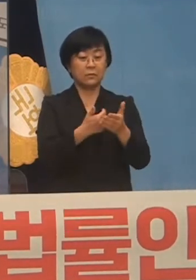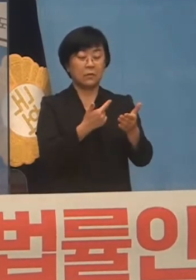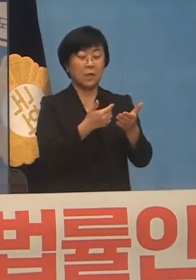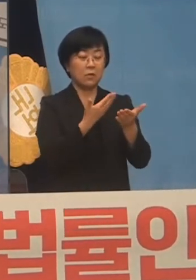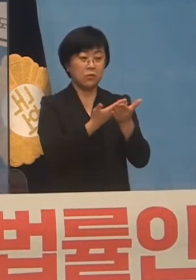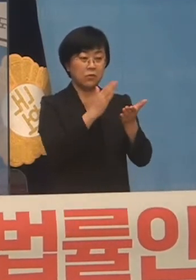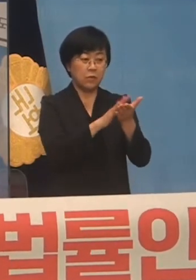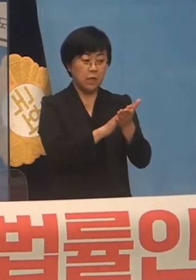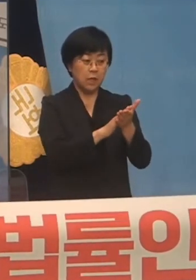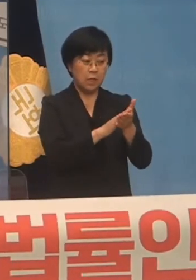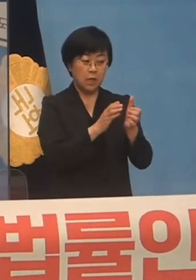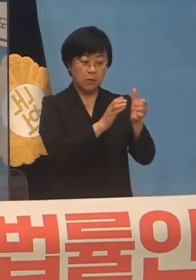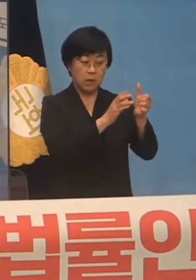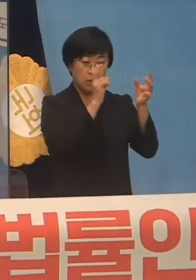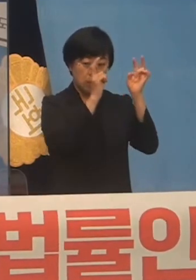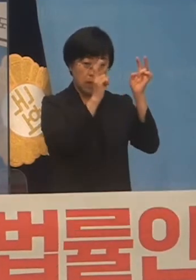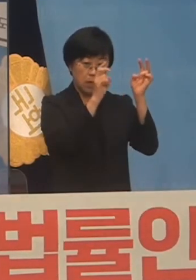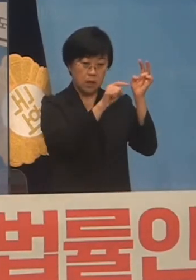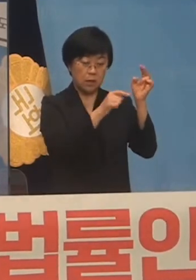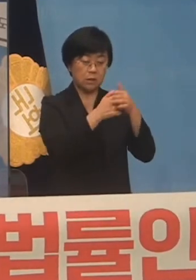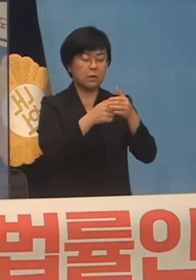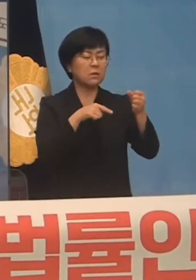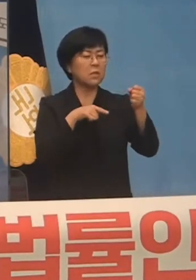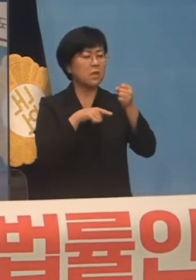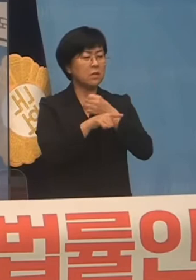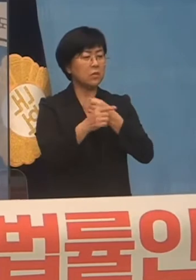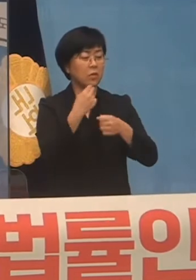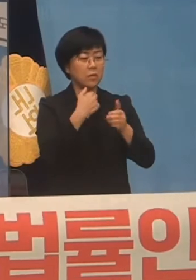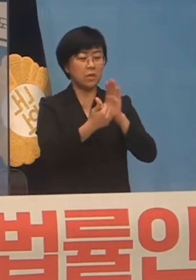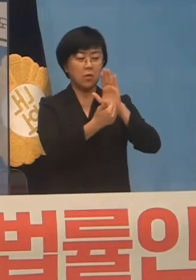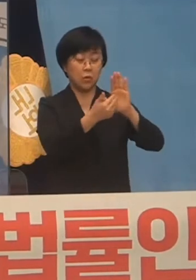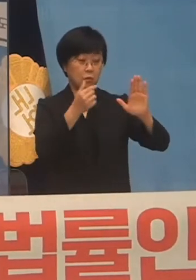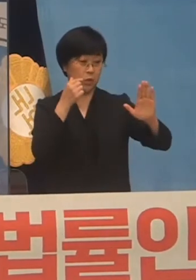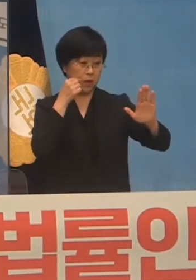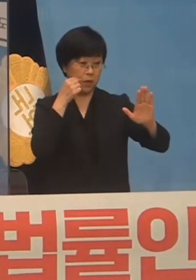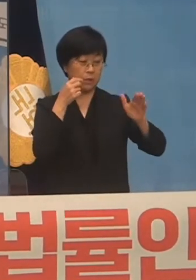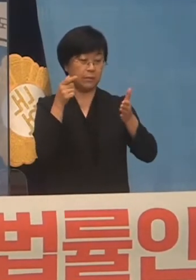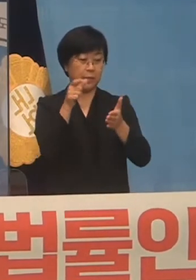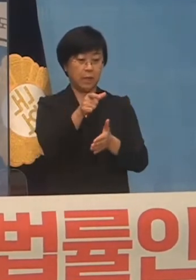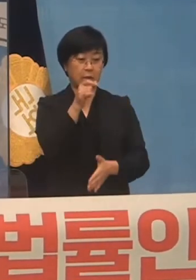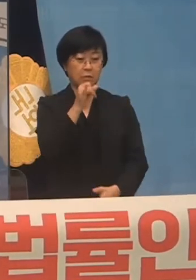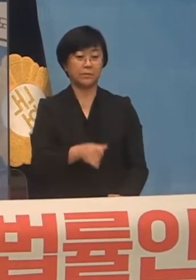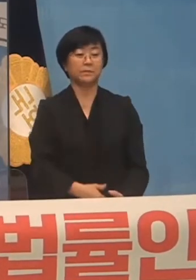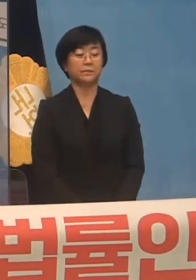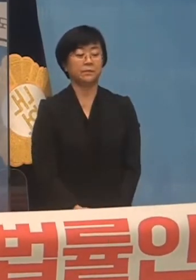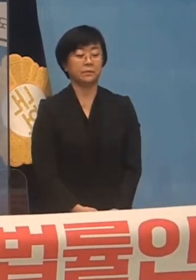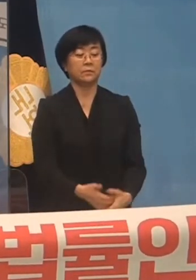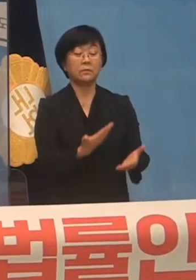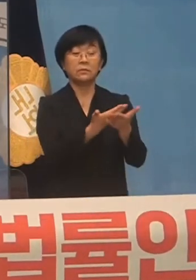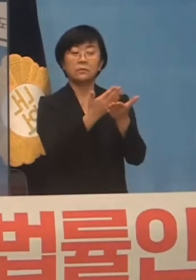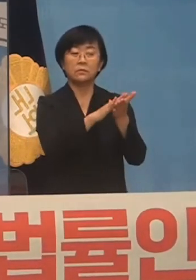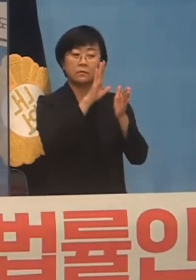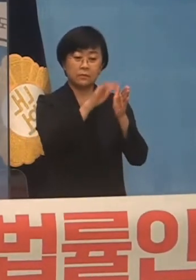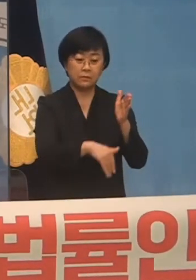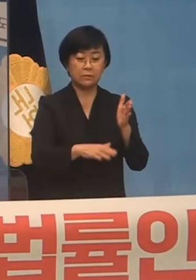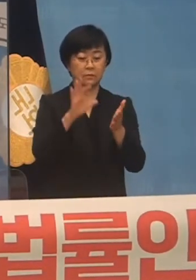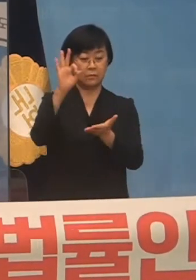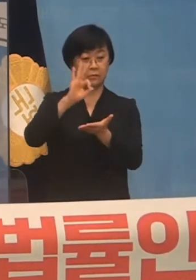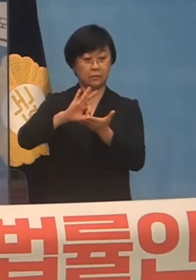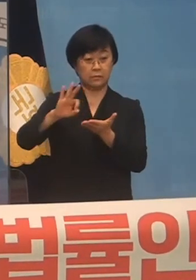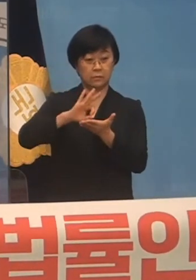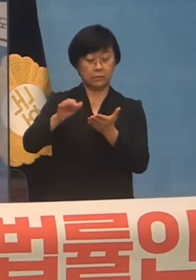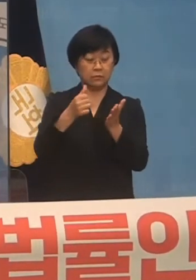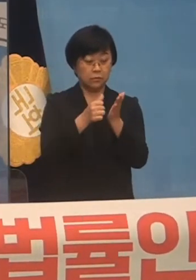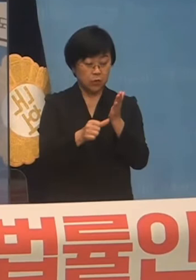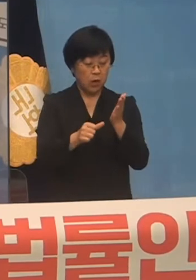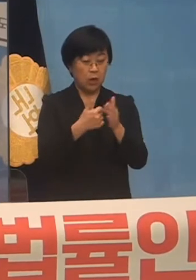의뢰를 받은 사업자는 특별히 이유 없이 수리를 거부할 수 없도록 했습니다. 수리 시에 수리 비용이나 부품